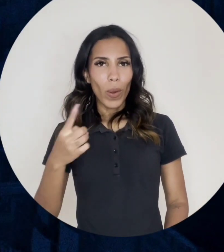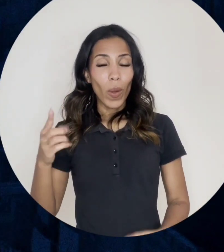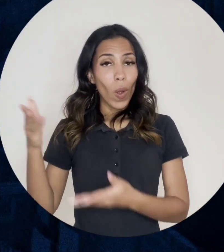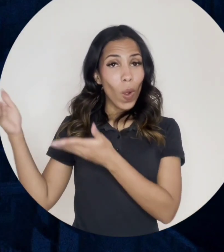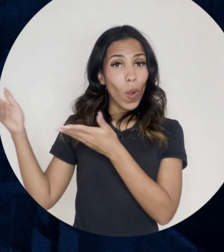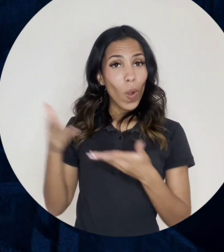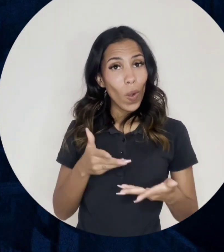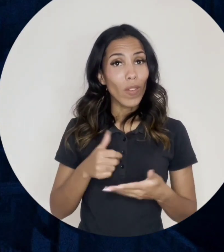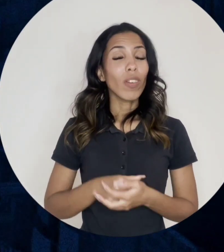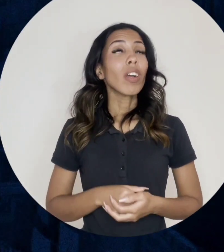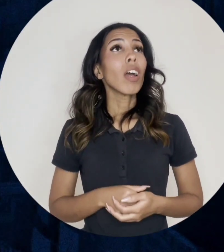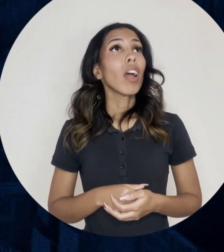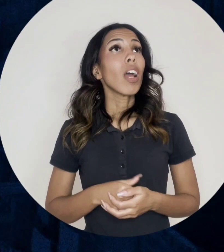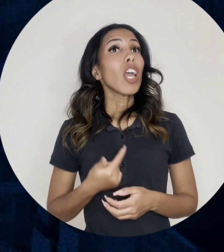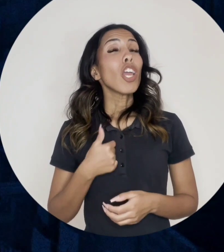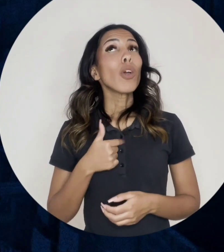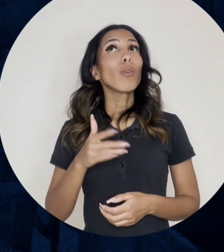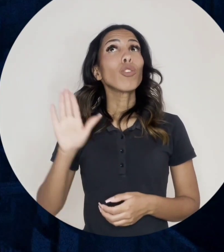ele